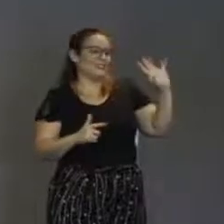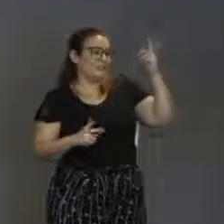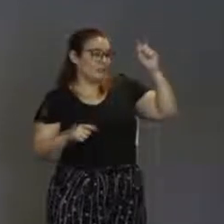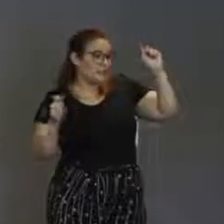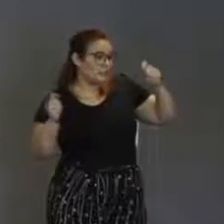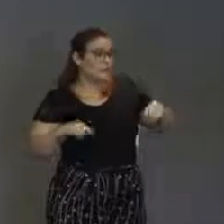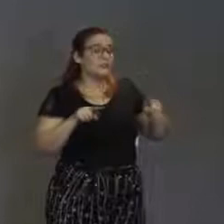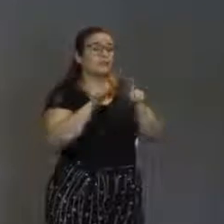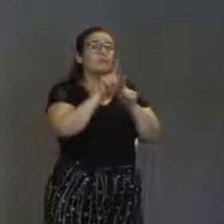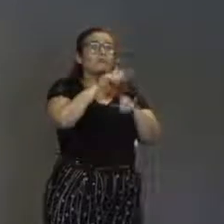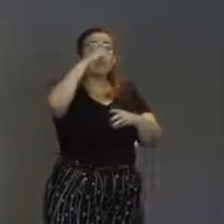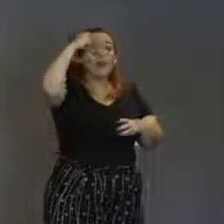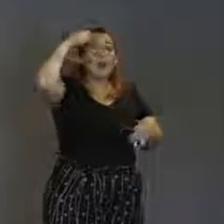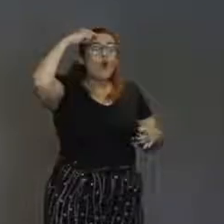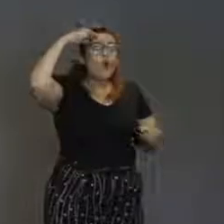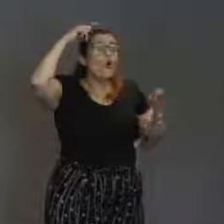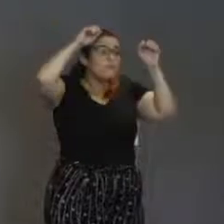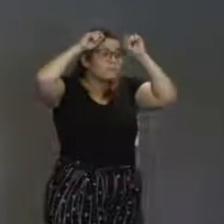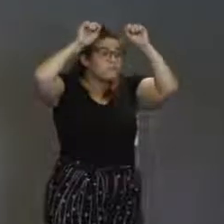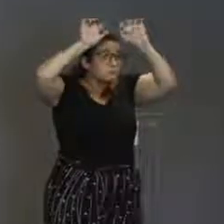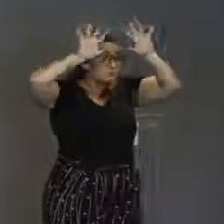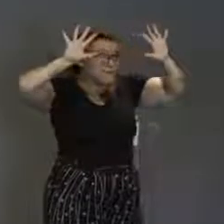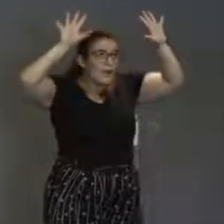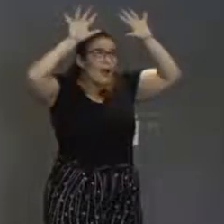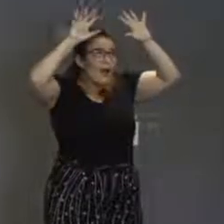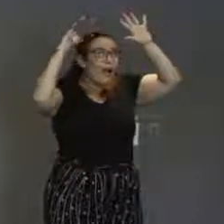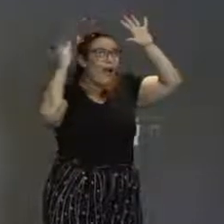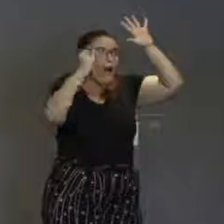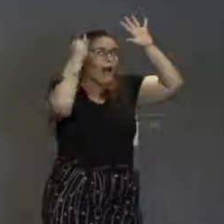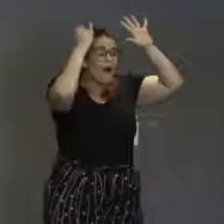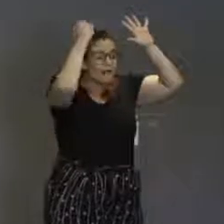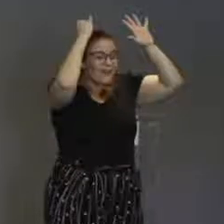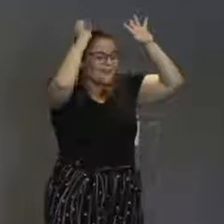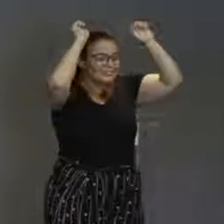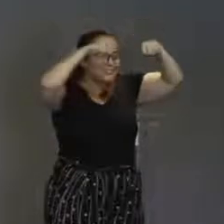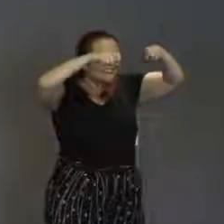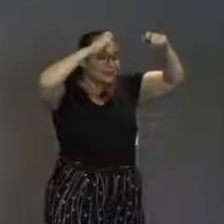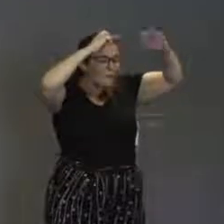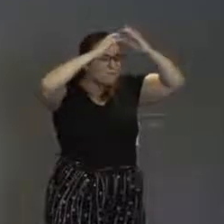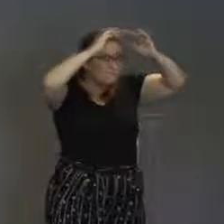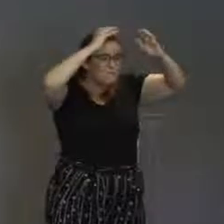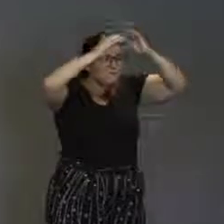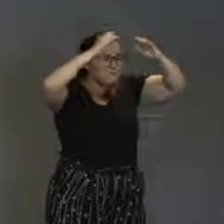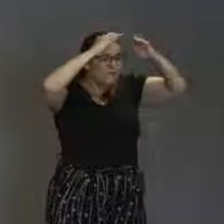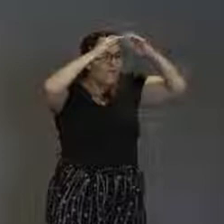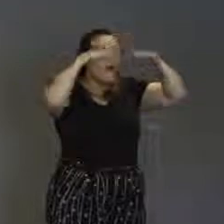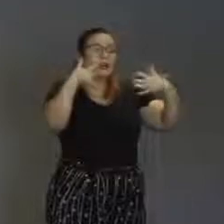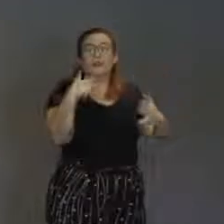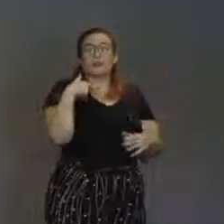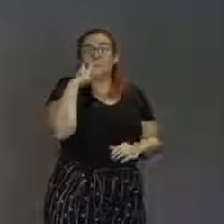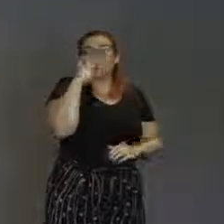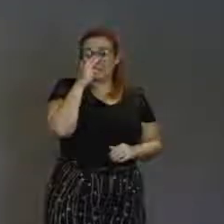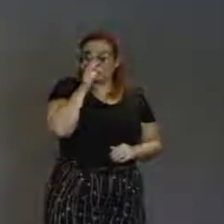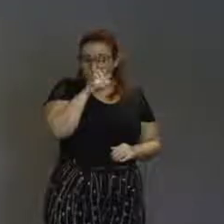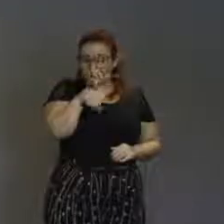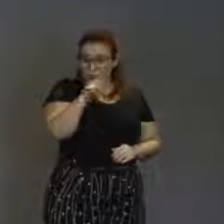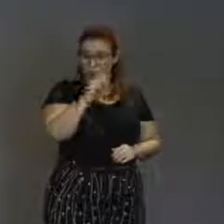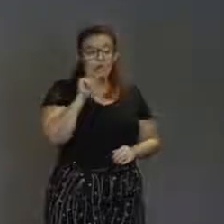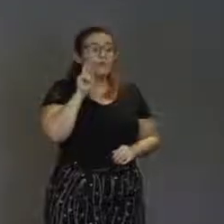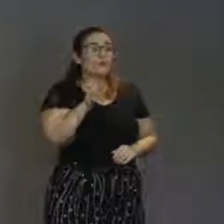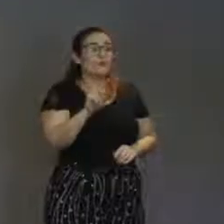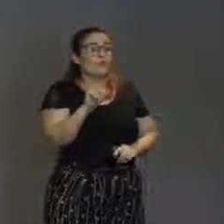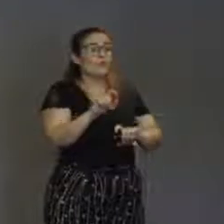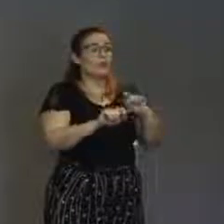muito potente para fazer com que o nosso trenzinho circule. E a Fan Theory que mexe com isso, né? Então, vocês devem ter visto, transforma